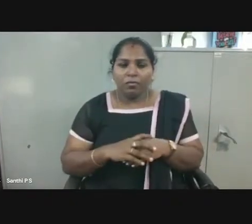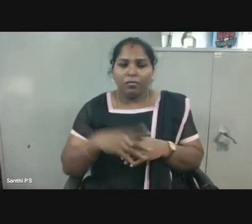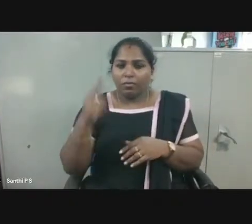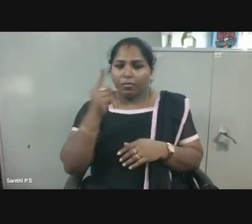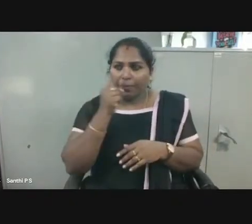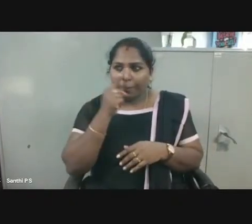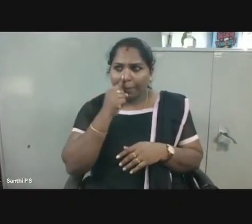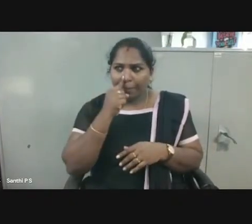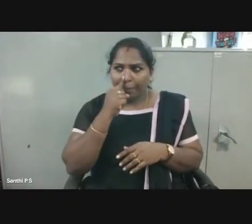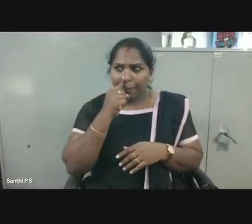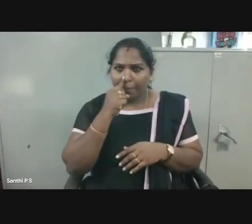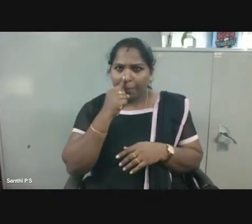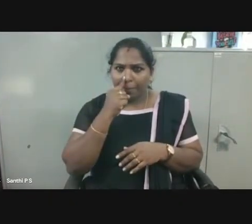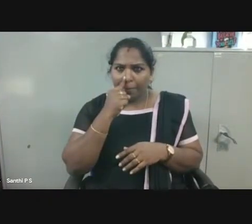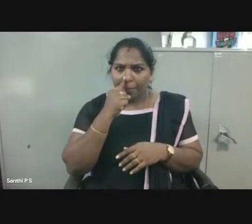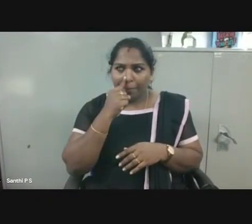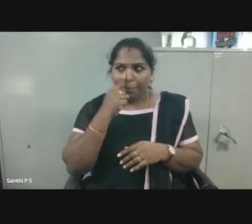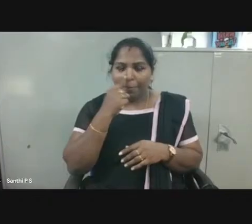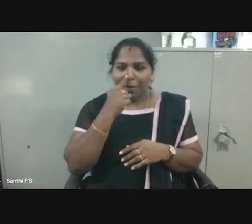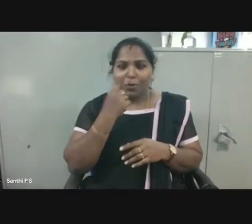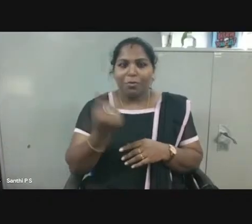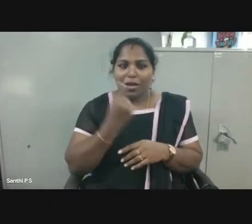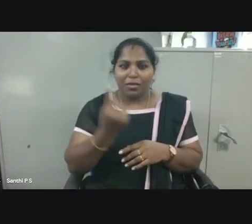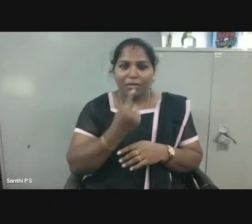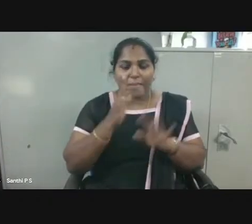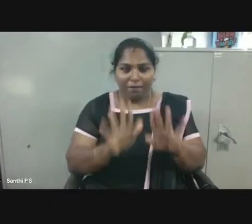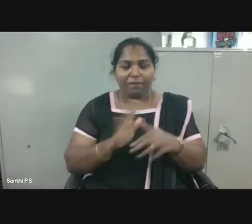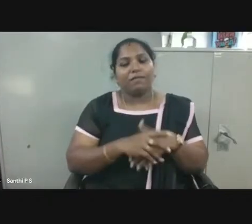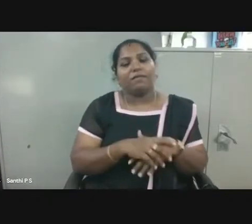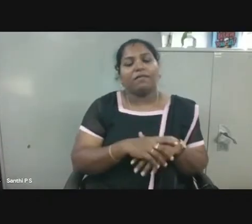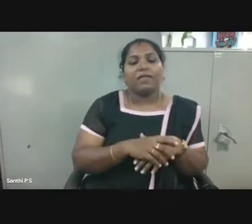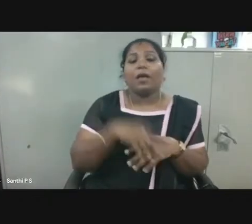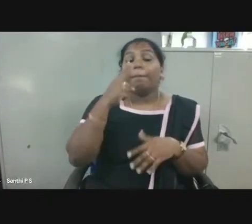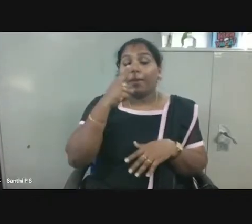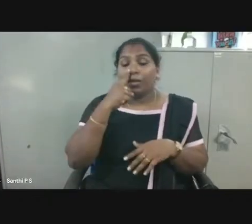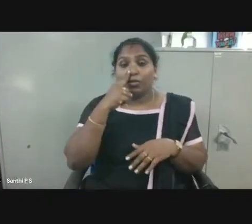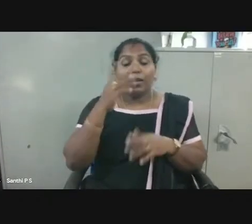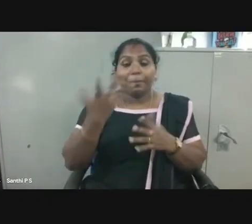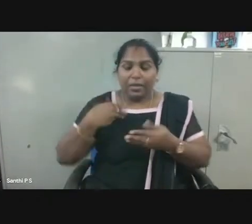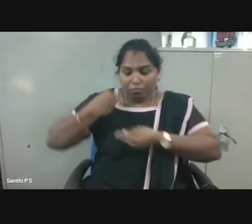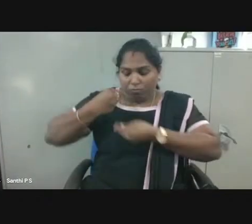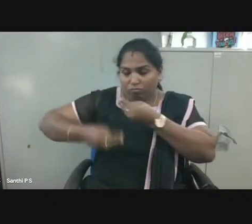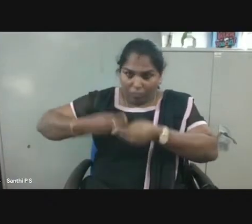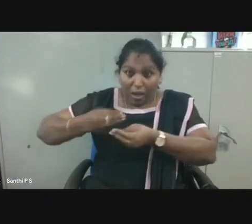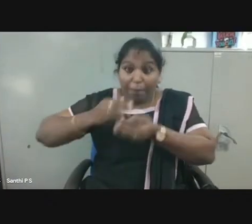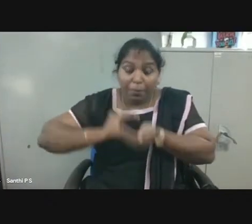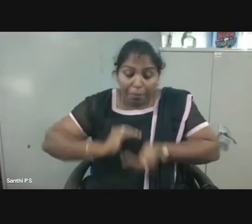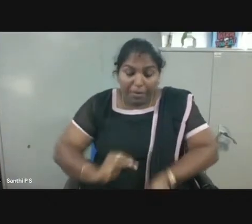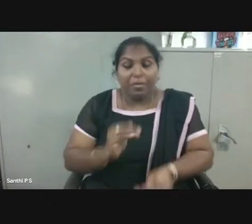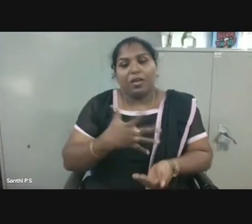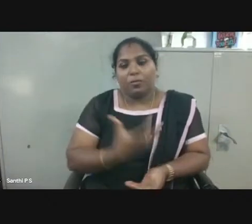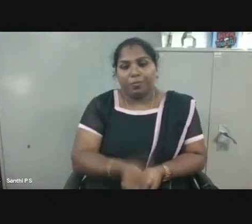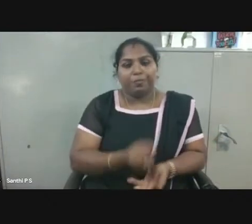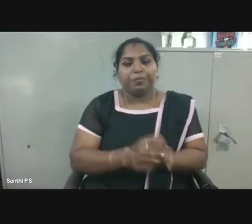പെൺകുഞ്ഞുങ്ങൾക്ക് 2 എക്സ് ക്രോമസോം ഉള്ളതുകൊണ്ട് അവരെ ഇത് ബാധിക്കുന്നില്ല. ഇത് കഴിഞ്ഞിട്ട് ഇത് ആശുപത്രി വരെ നമ്മൾ കണ്ടുപിടിക്കുന്നത്